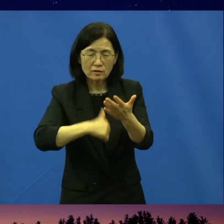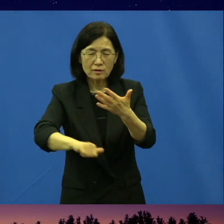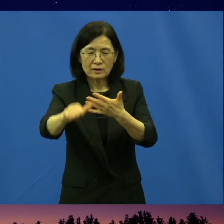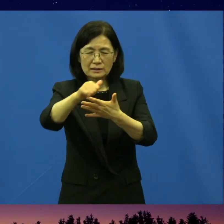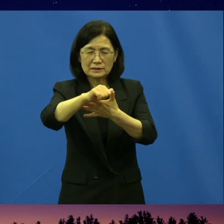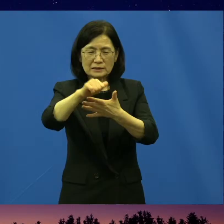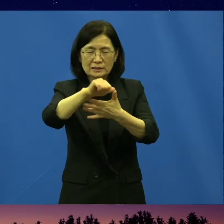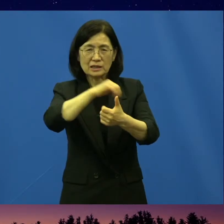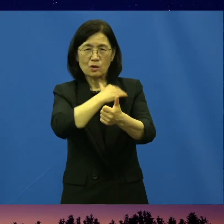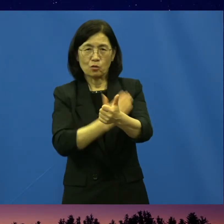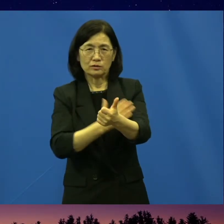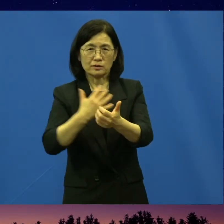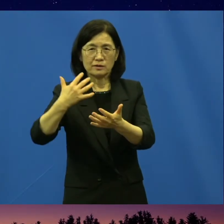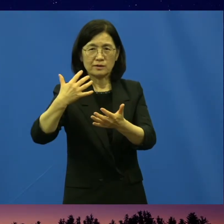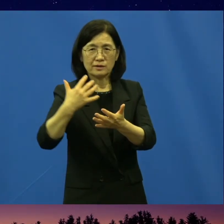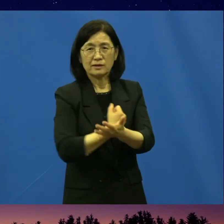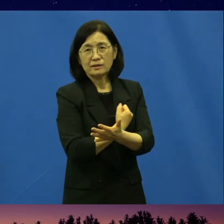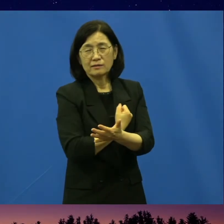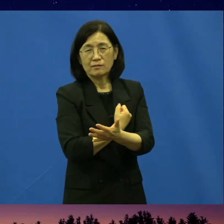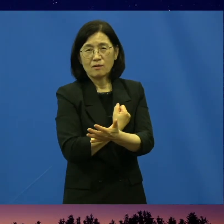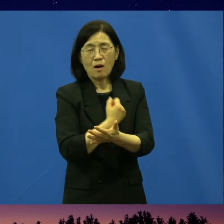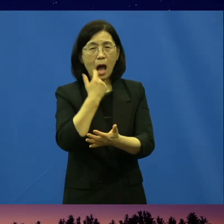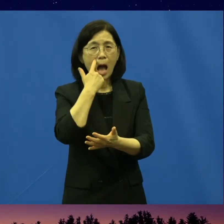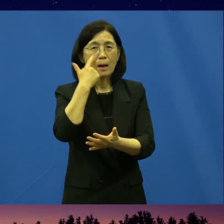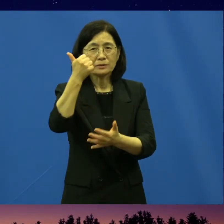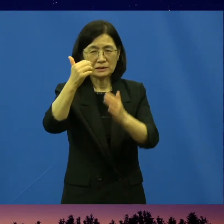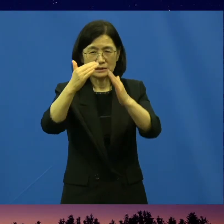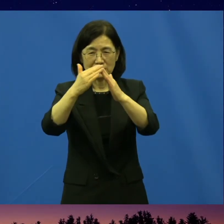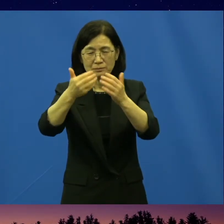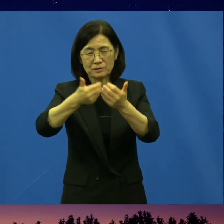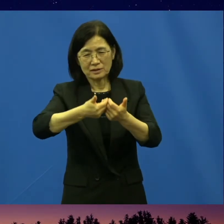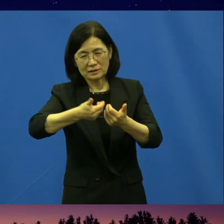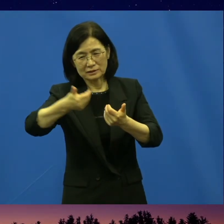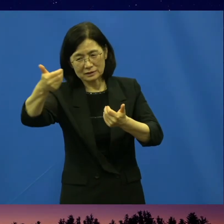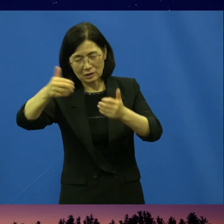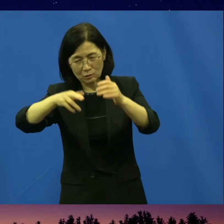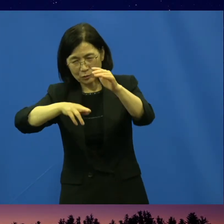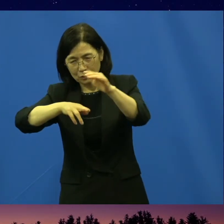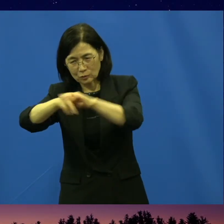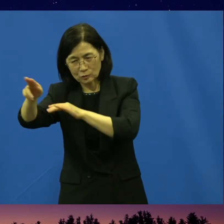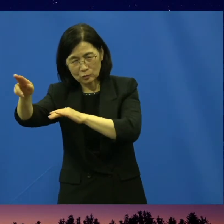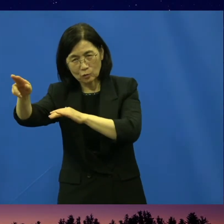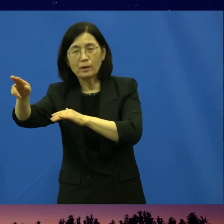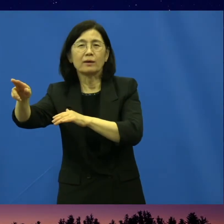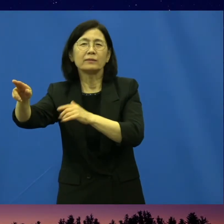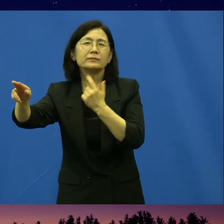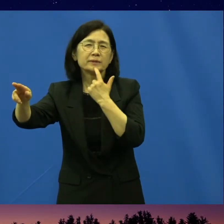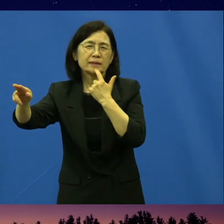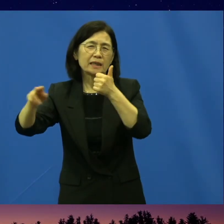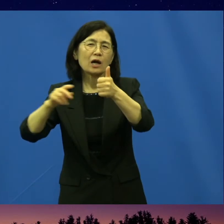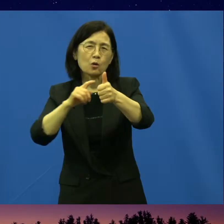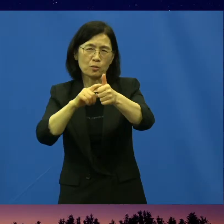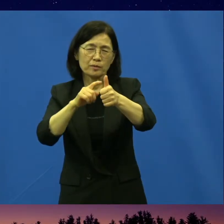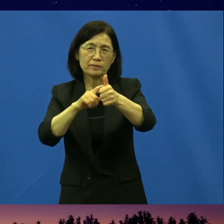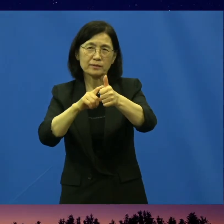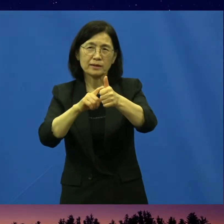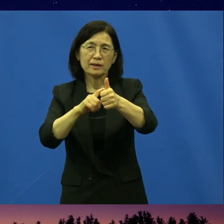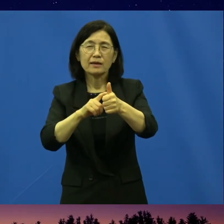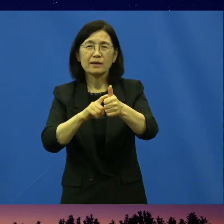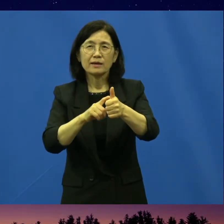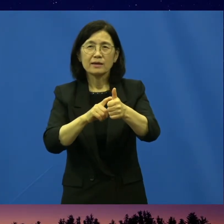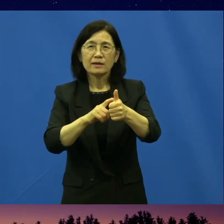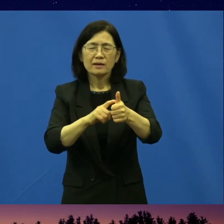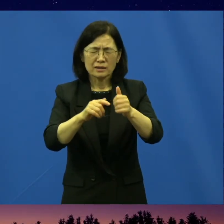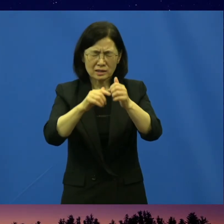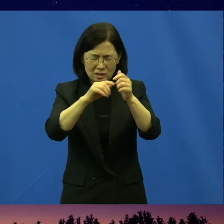쟁취하고 난 다음에 그를 이제 아버지 집을 떠나죠. 도피극을 벌인단 말이죠. 베델로 가고 가는 그